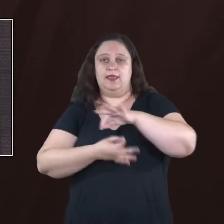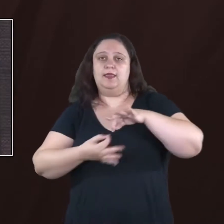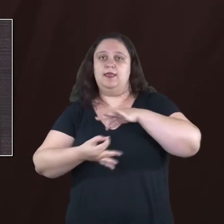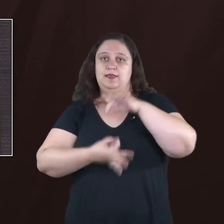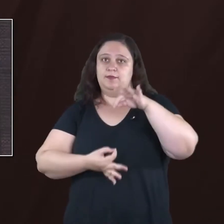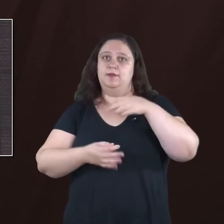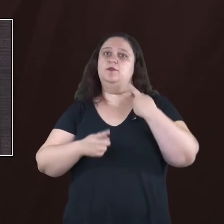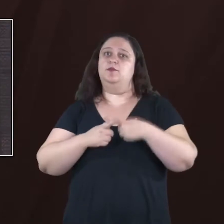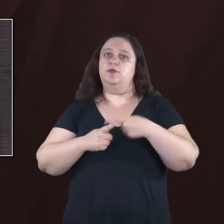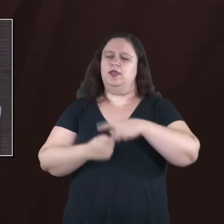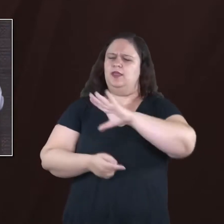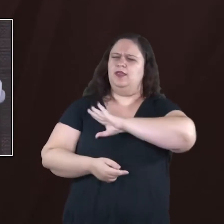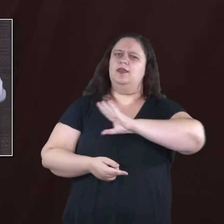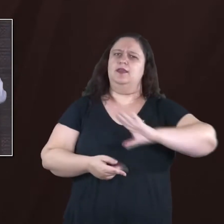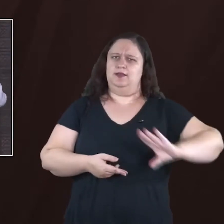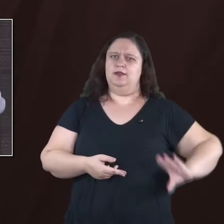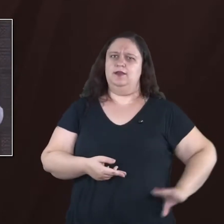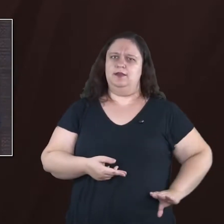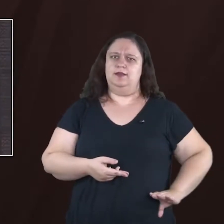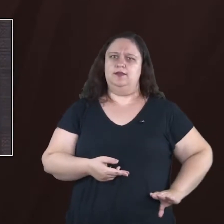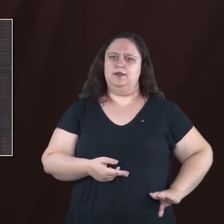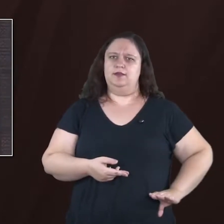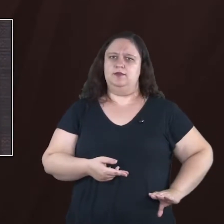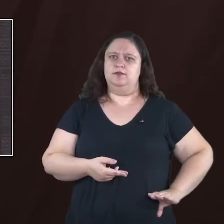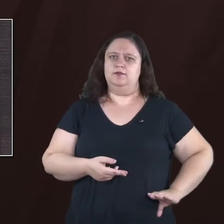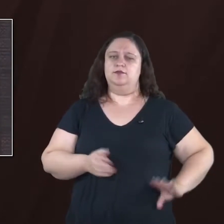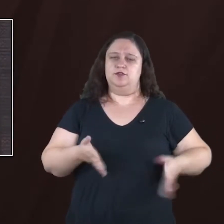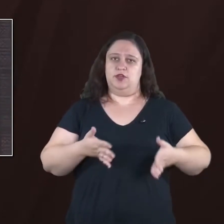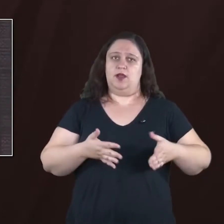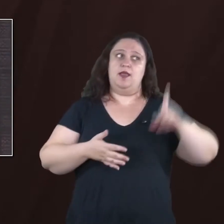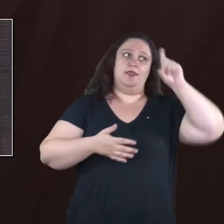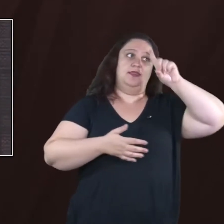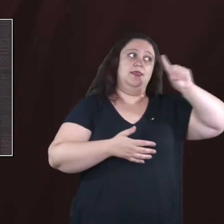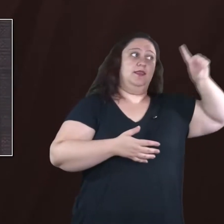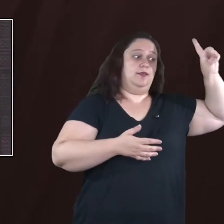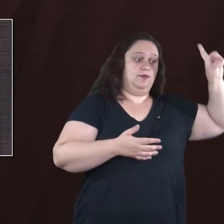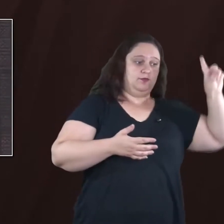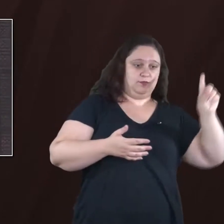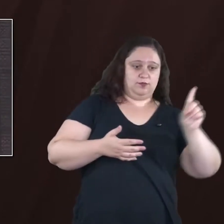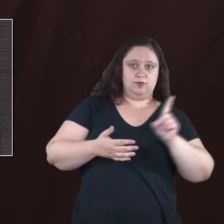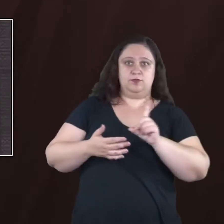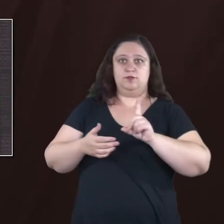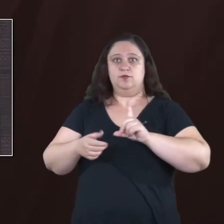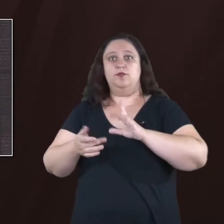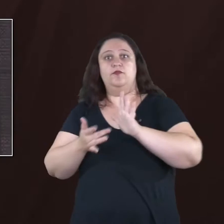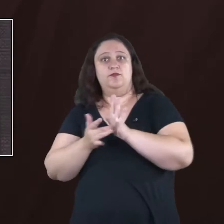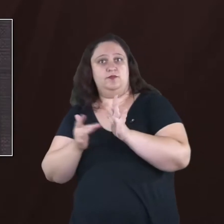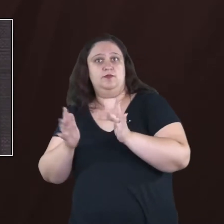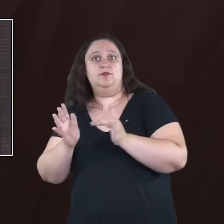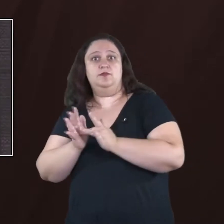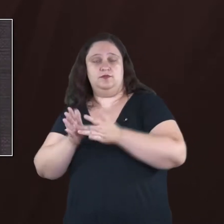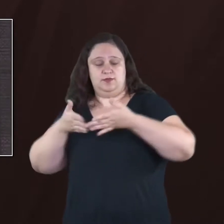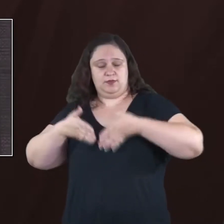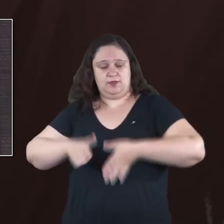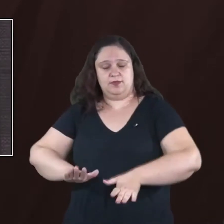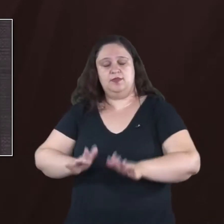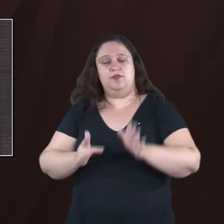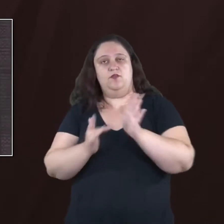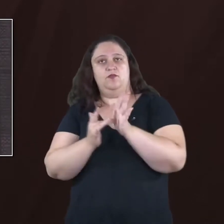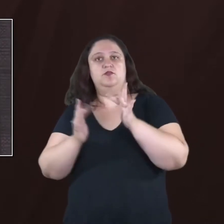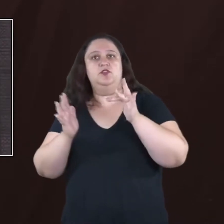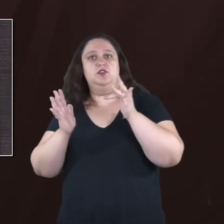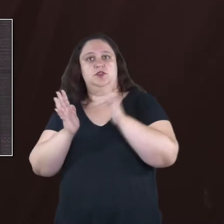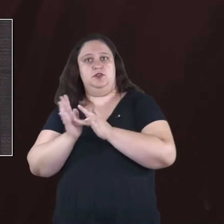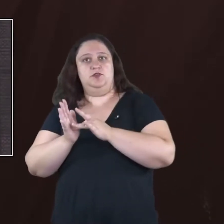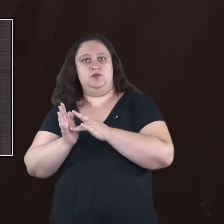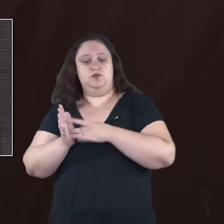Jesus Cristo, que é Deus que se fez carne, habitou aqui entre nós, cheio de graça e de verdade.